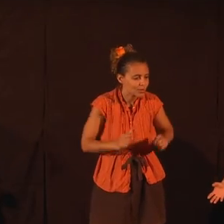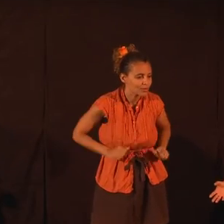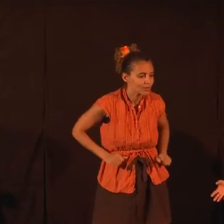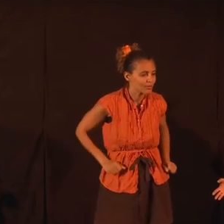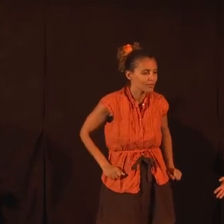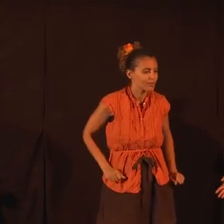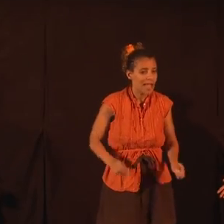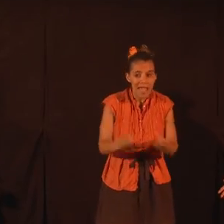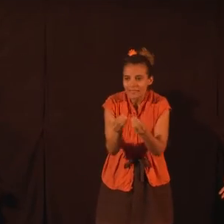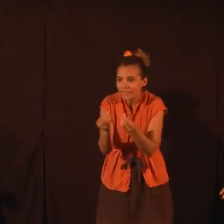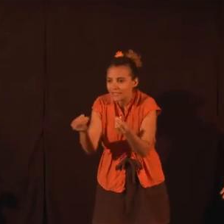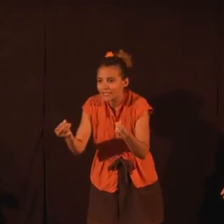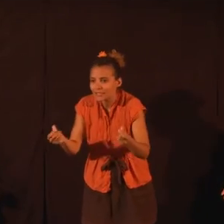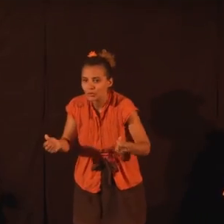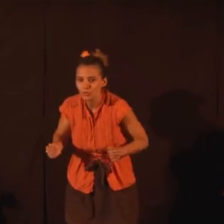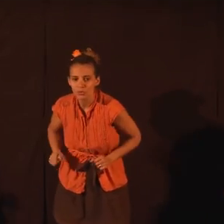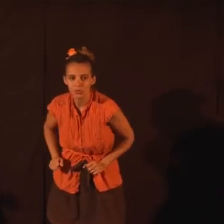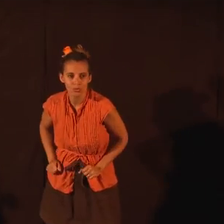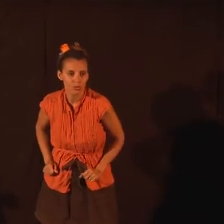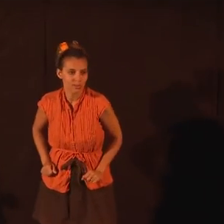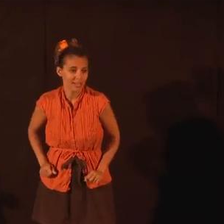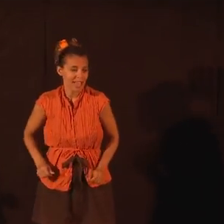une robe, un tissu